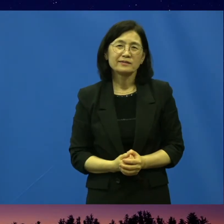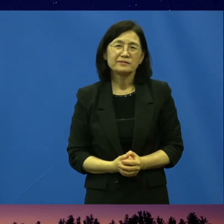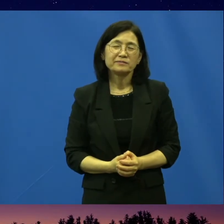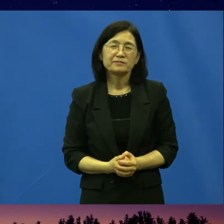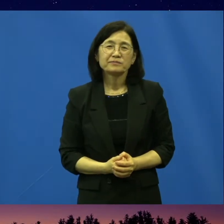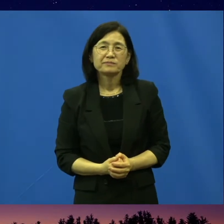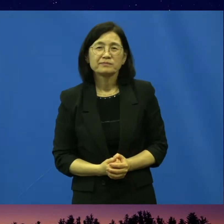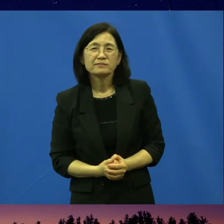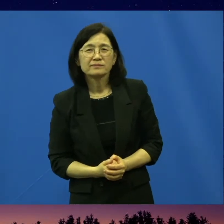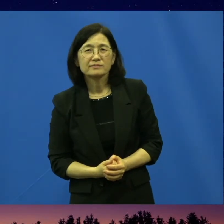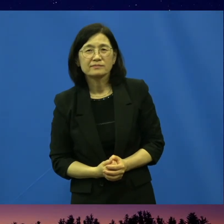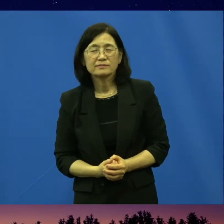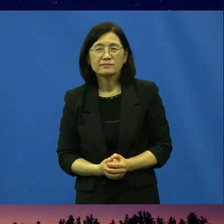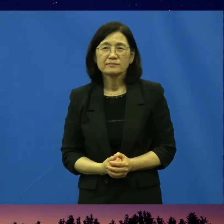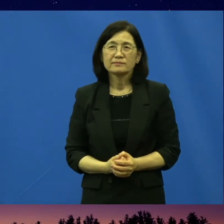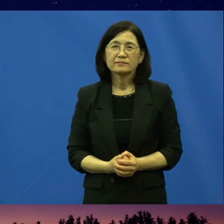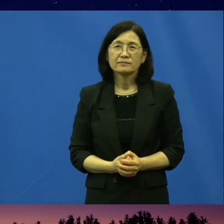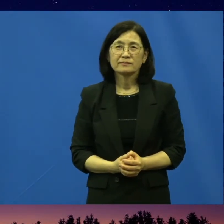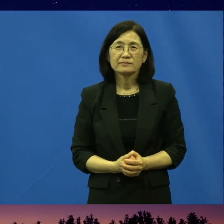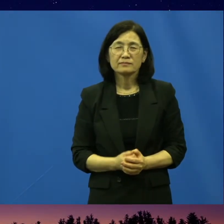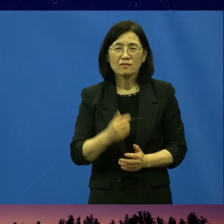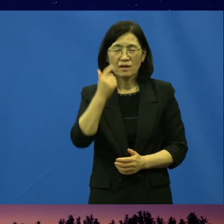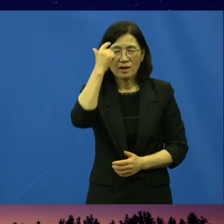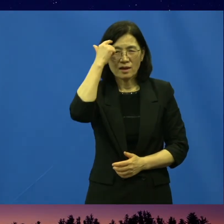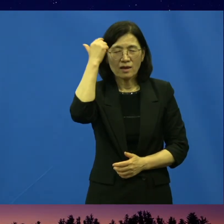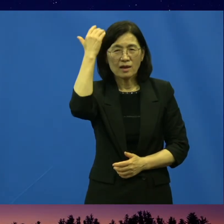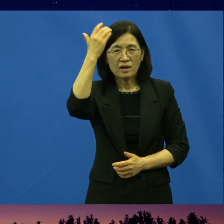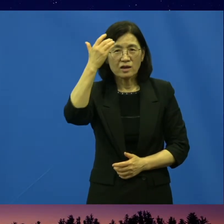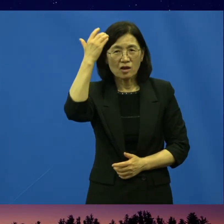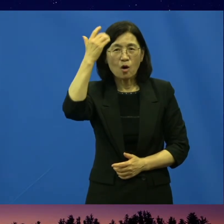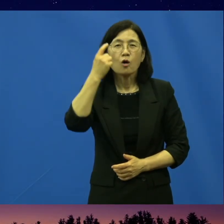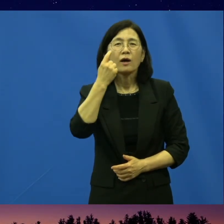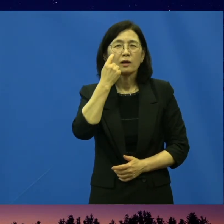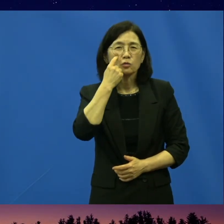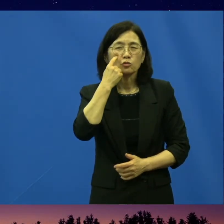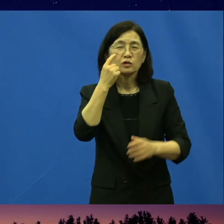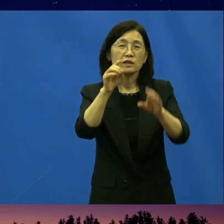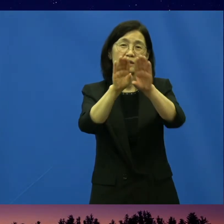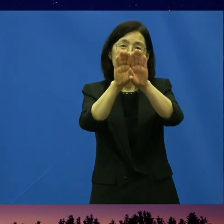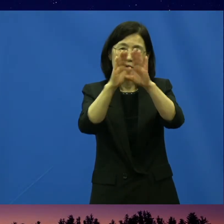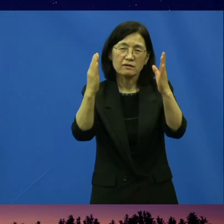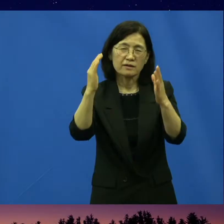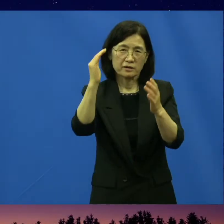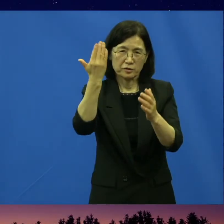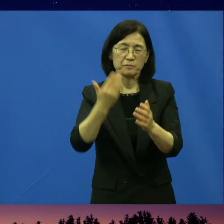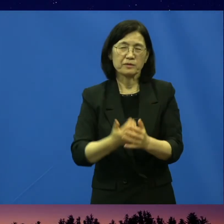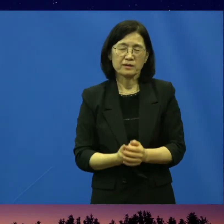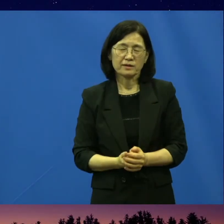눈이 열려야 돼요. 그럼 뭐가 있어요?